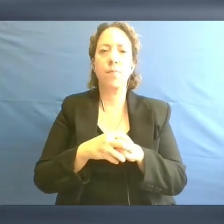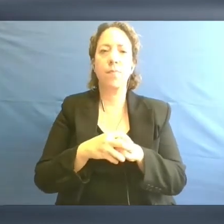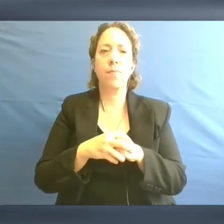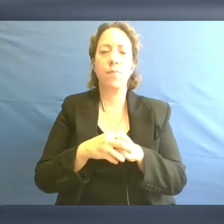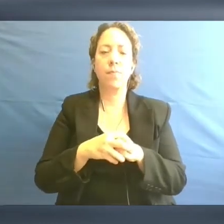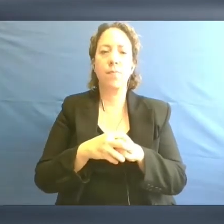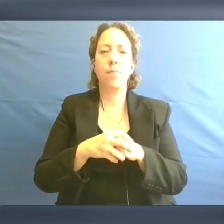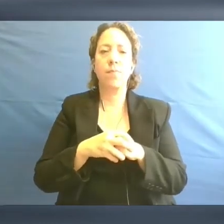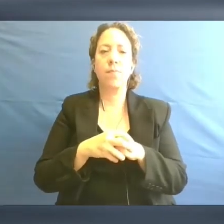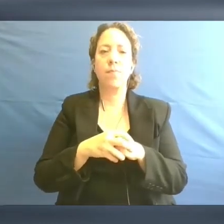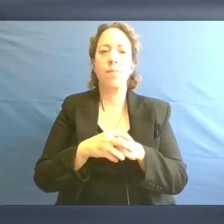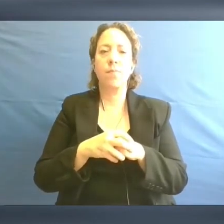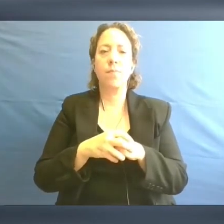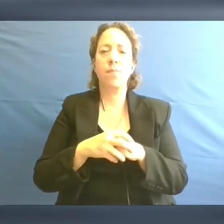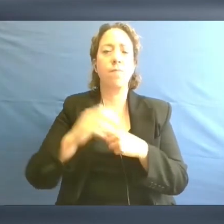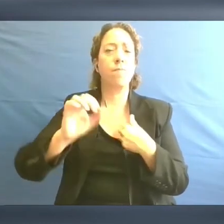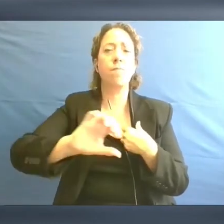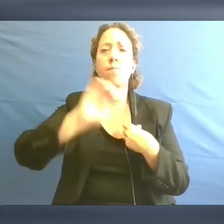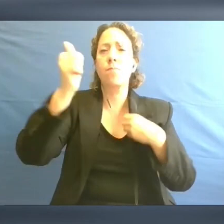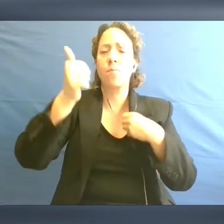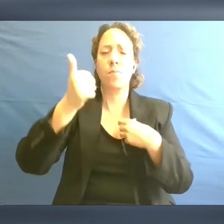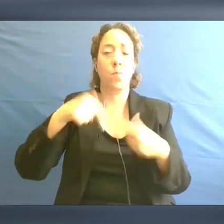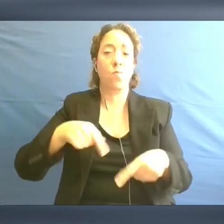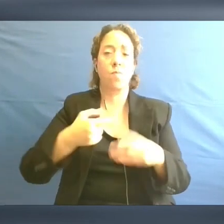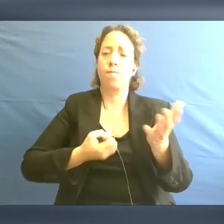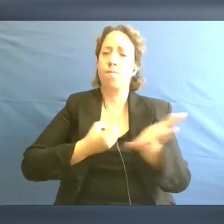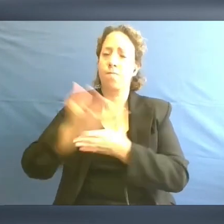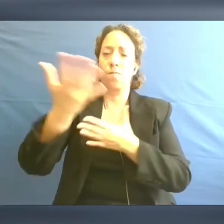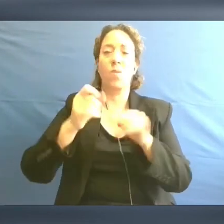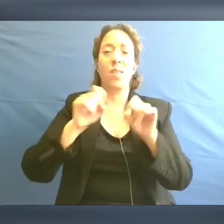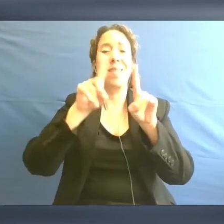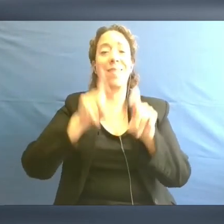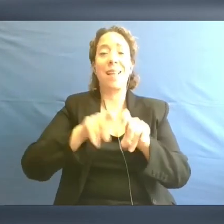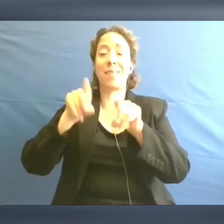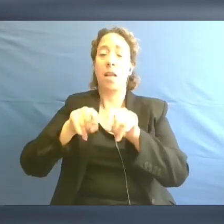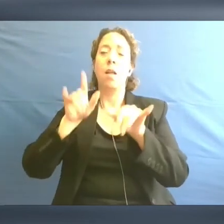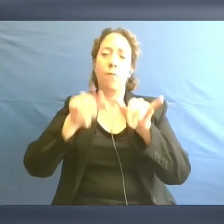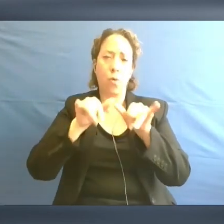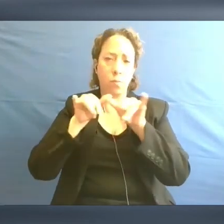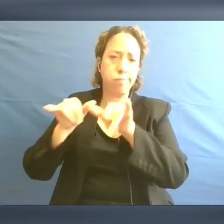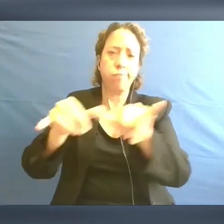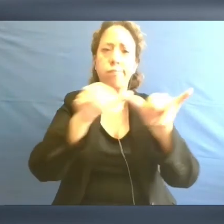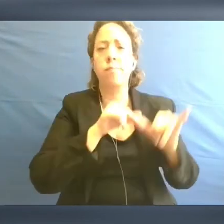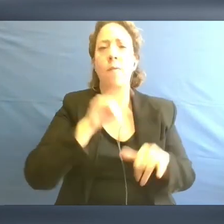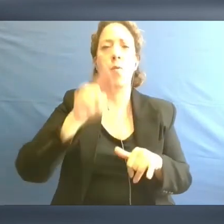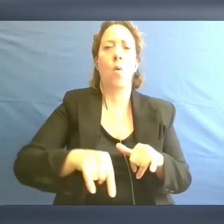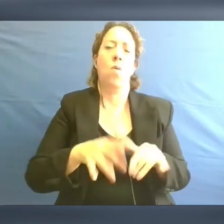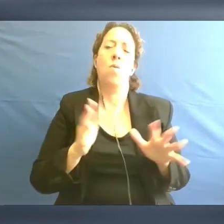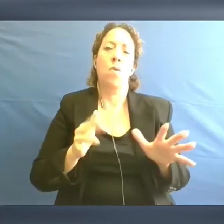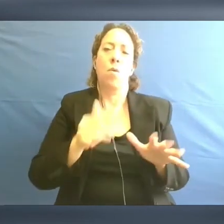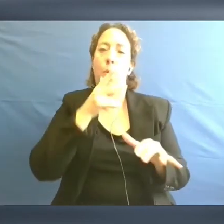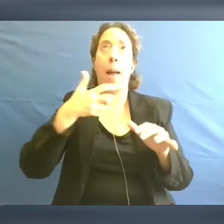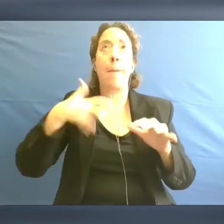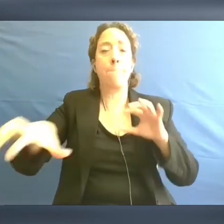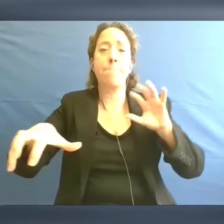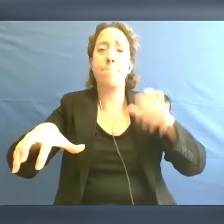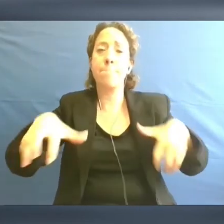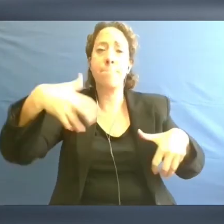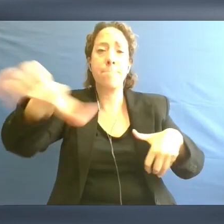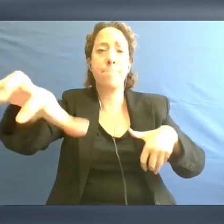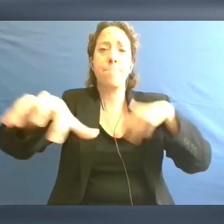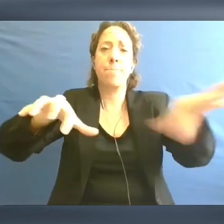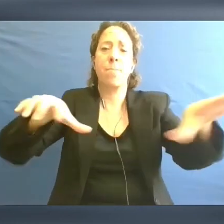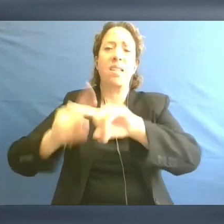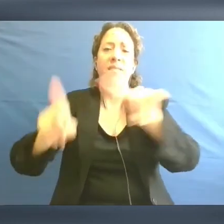alors le message principal, je pense aujourd'hui, c'est que l'harmonisation des tests est nécessaire. On ne peut plus se permettre de rester avec des tests sujets